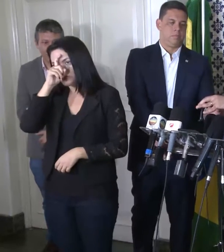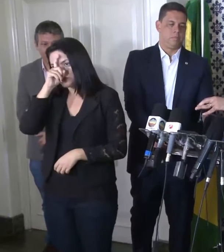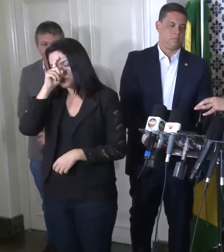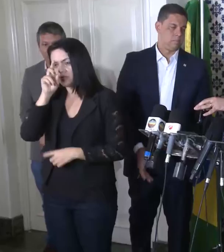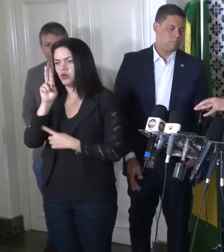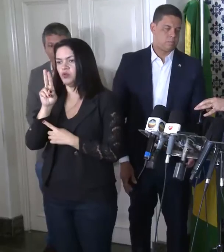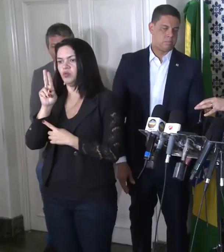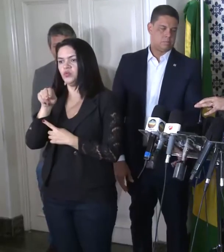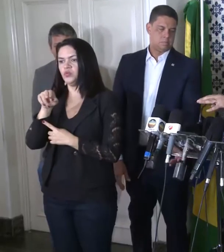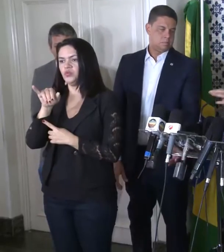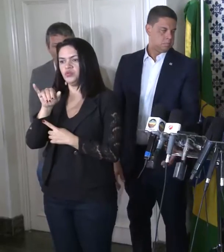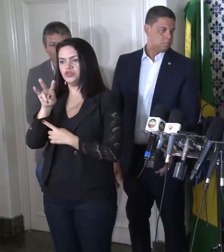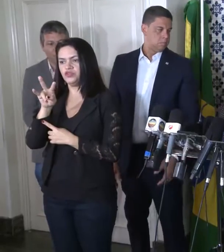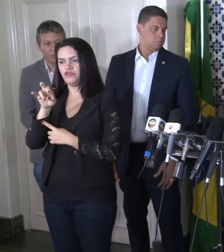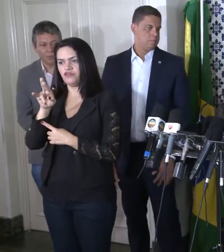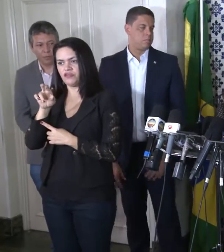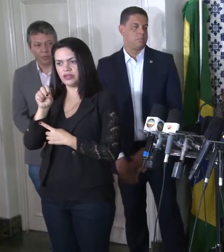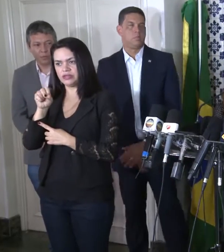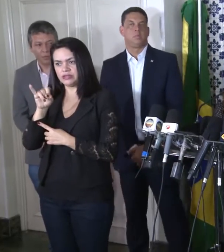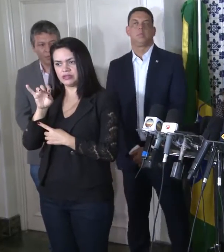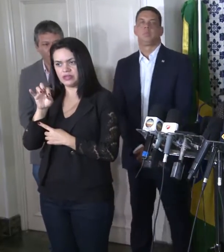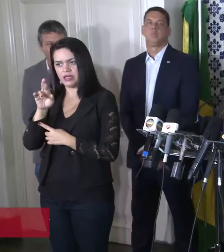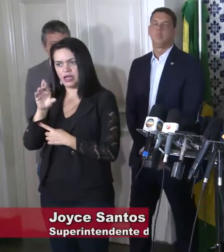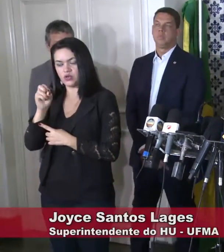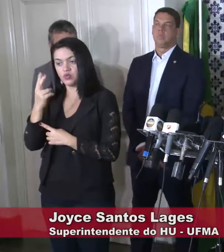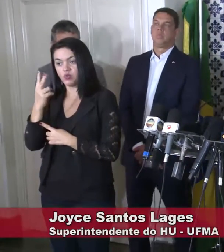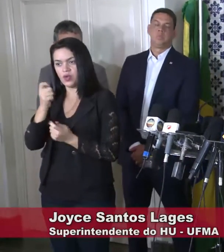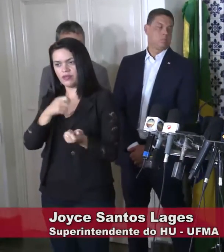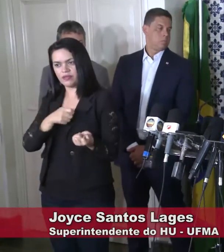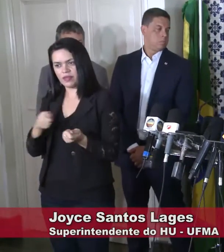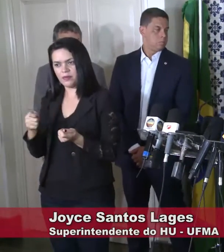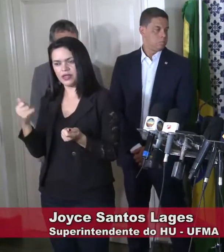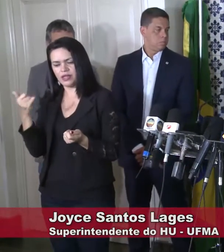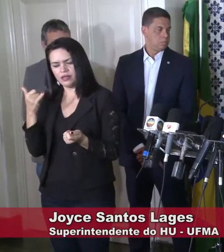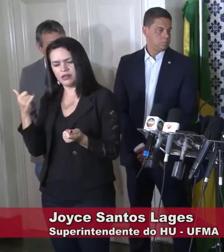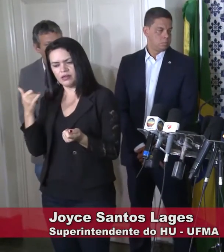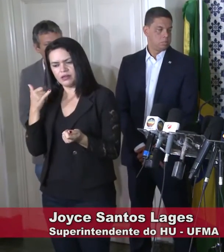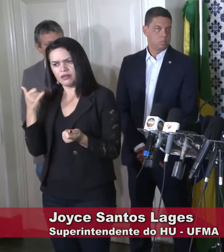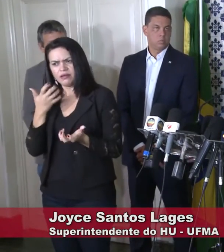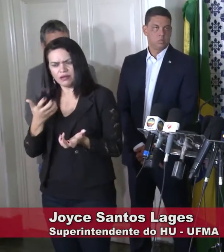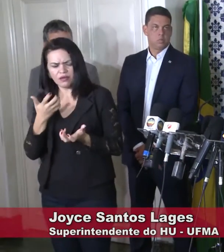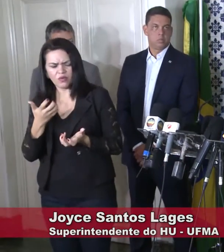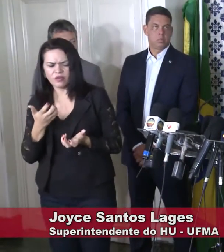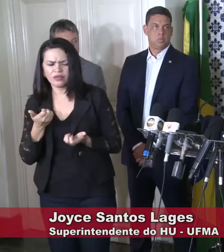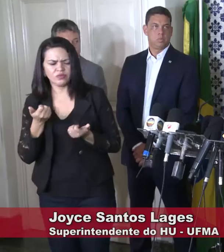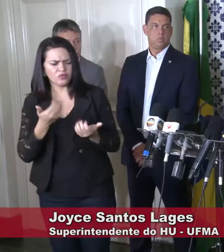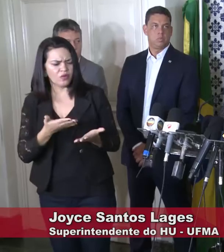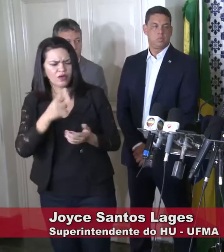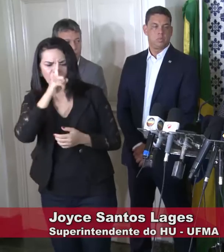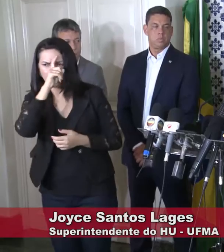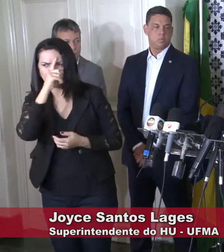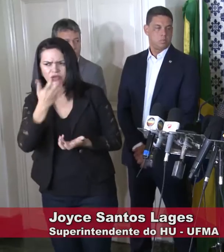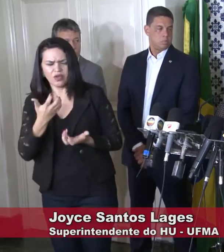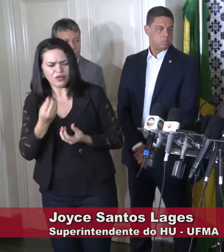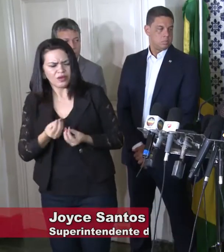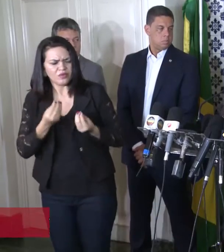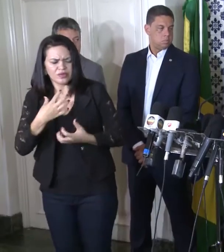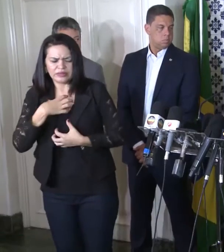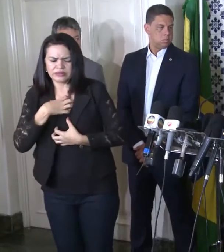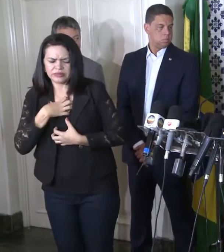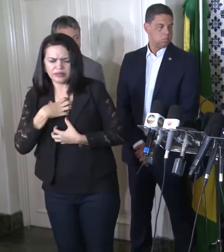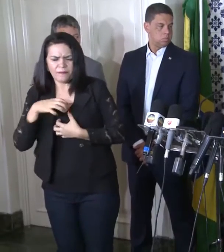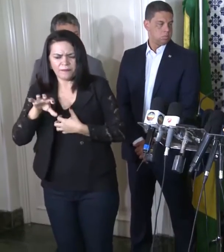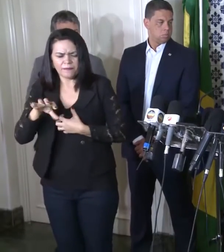universitário, há 2 semanas, vinha recebendo ligações de pessoas querendo doar alguma coisa ao hospital e sensibilizados